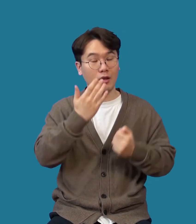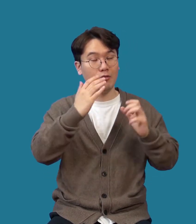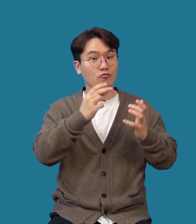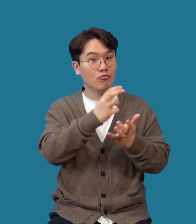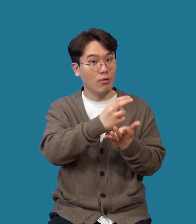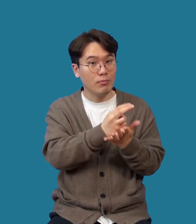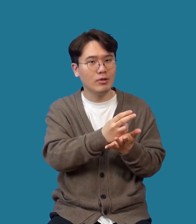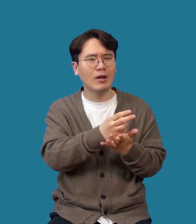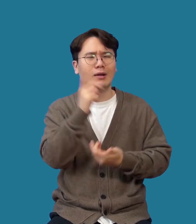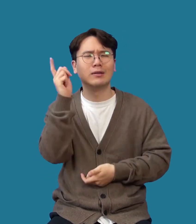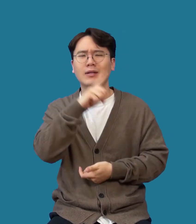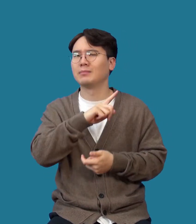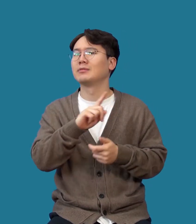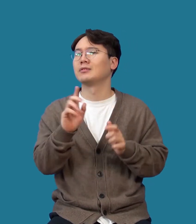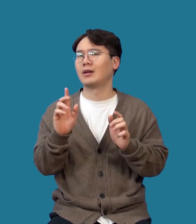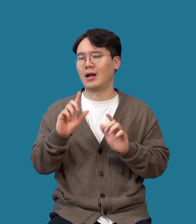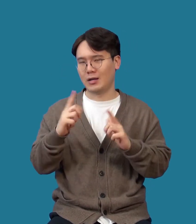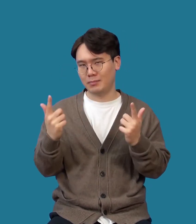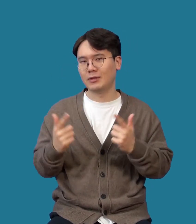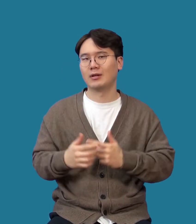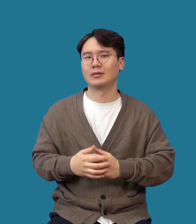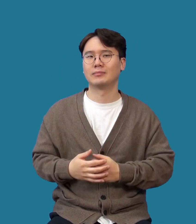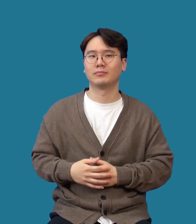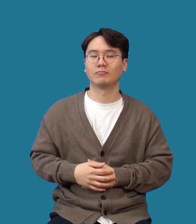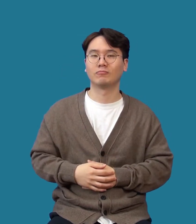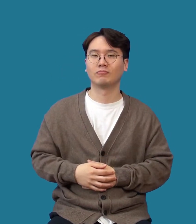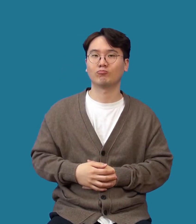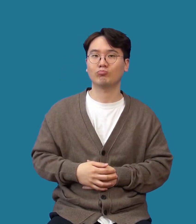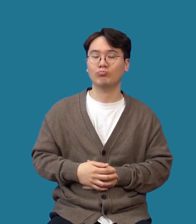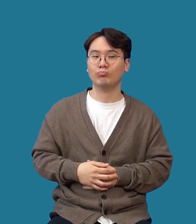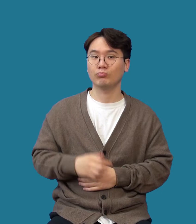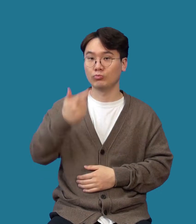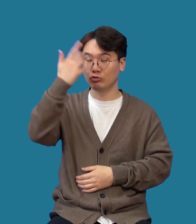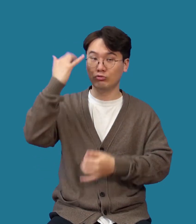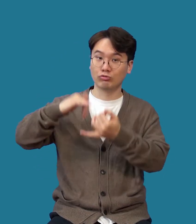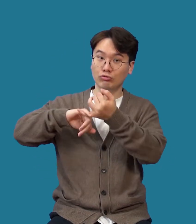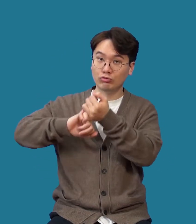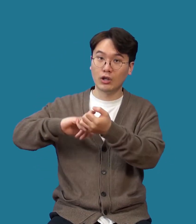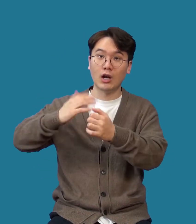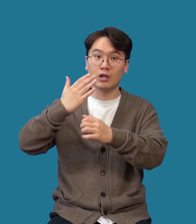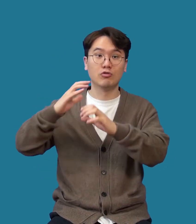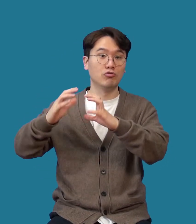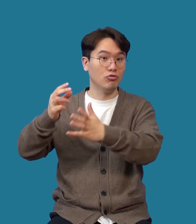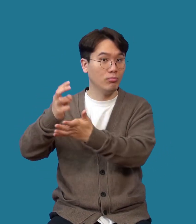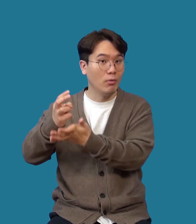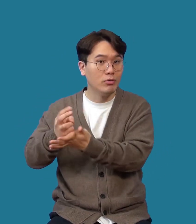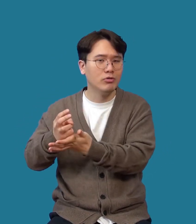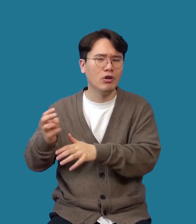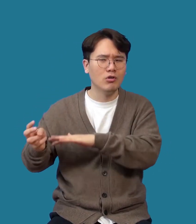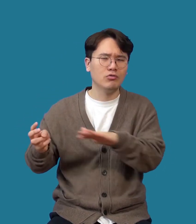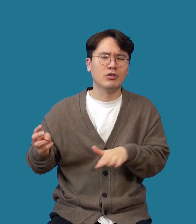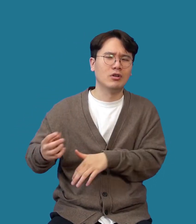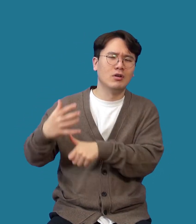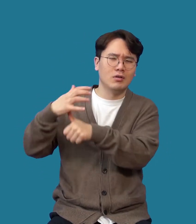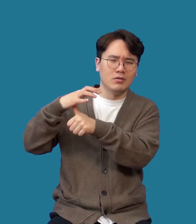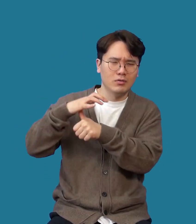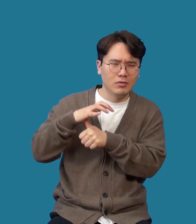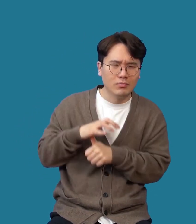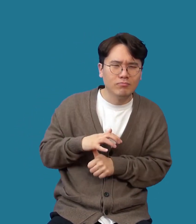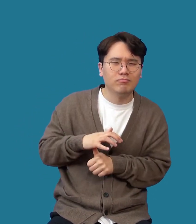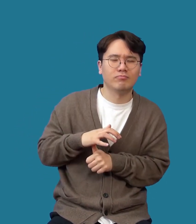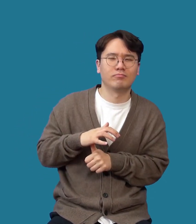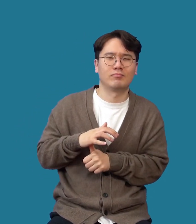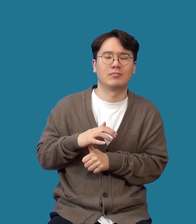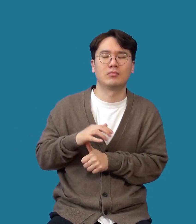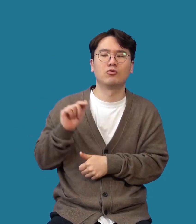아닙니다. 흔히 보면 구약의 율법은 우리를 얽어매고 우리를 속박하는 나쁜 것인 것처럼 생각하는